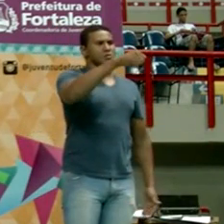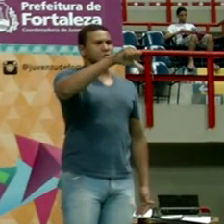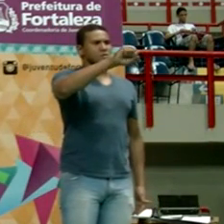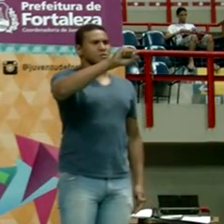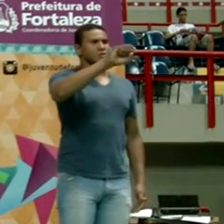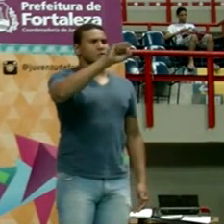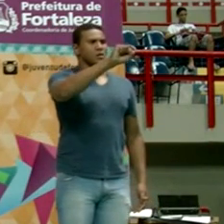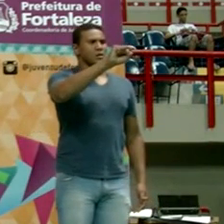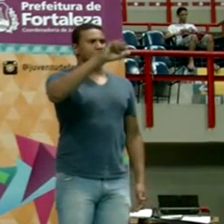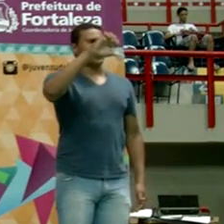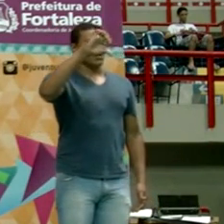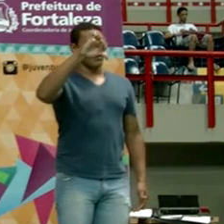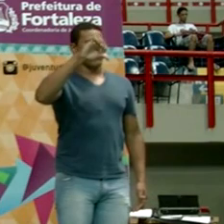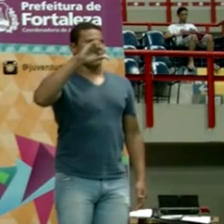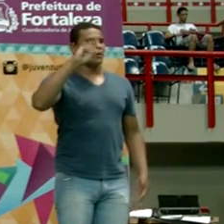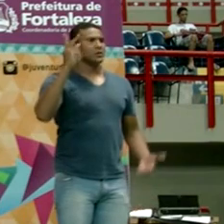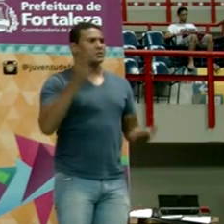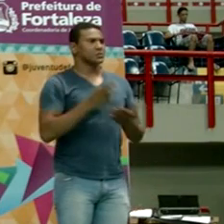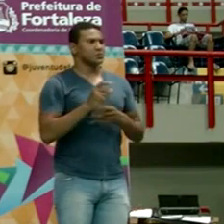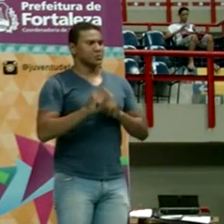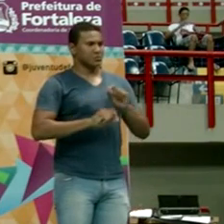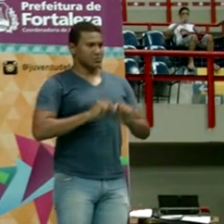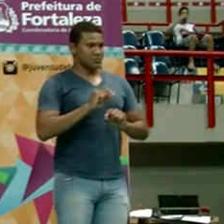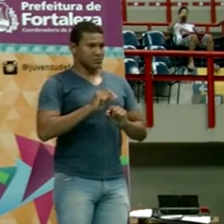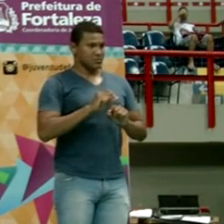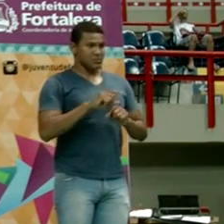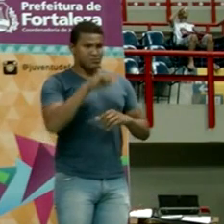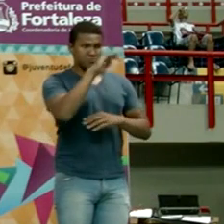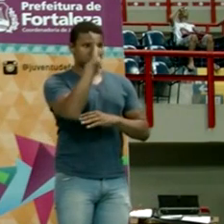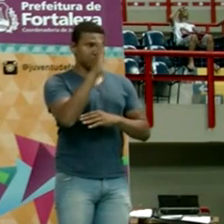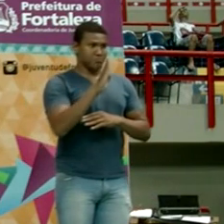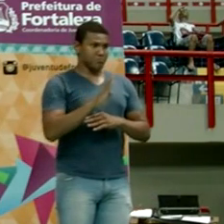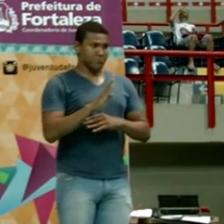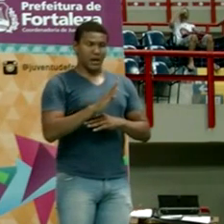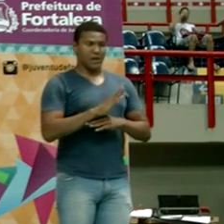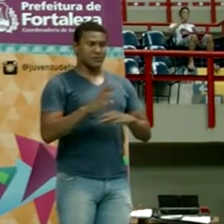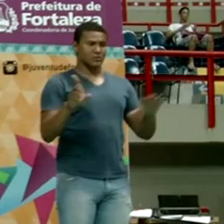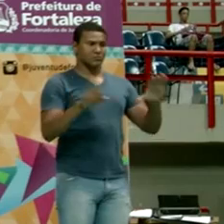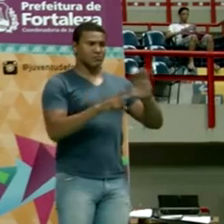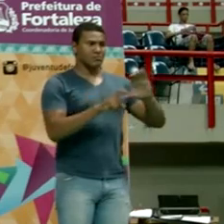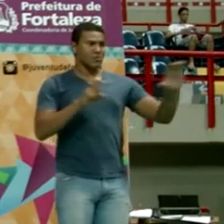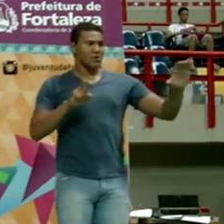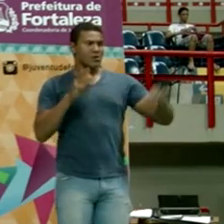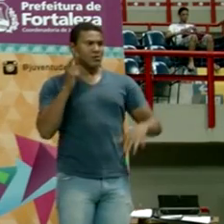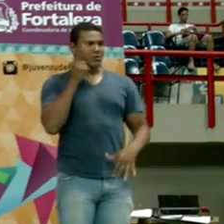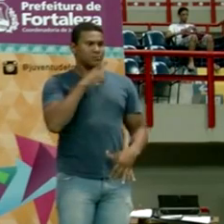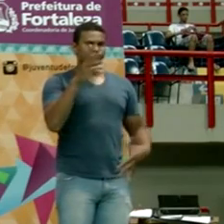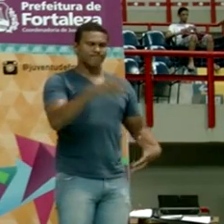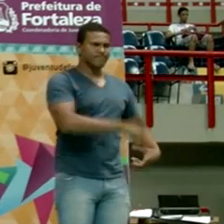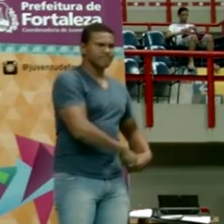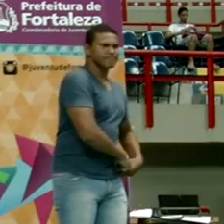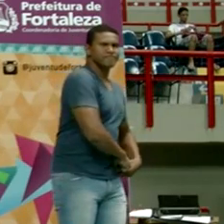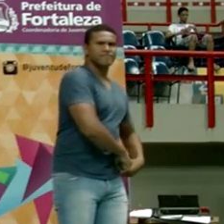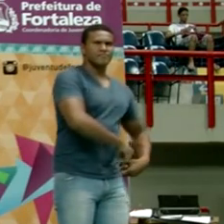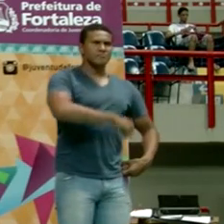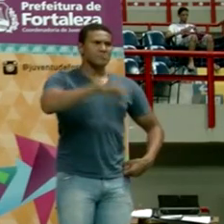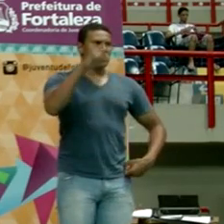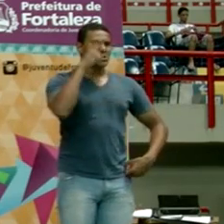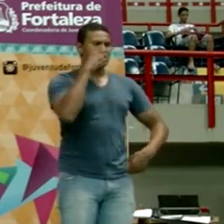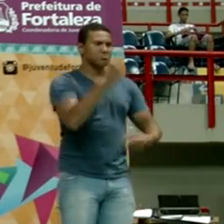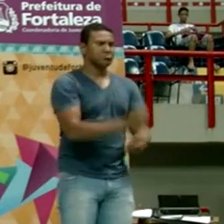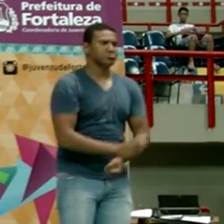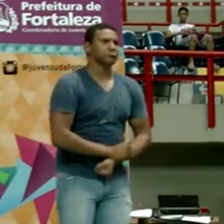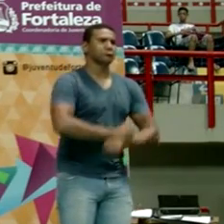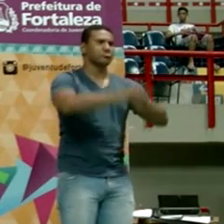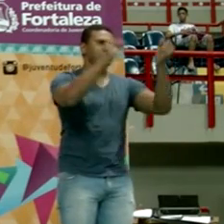1889? O Brasil passa a ser uma república. Foi proclamada a república